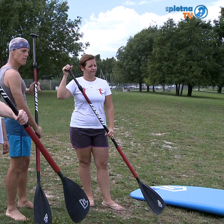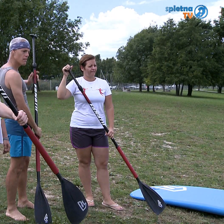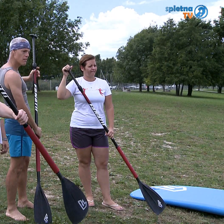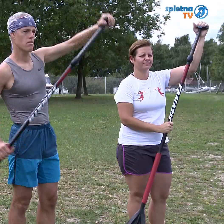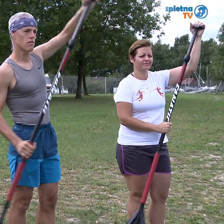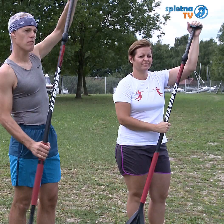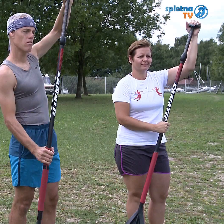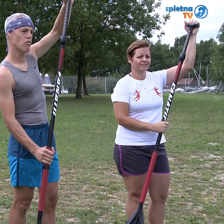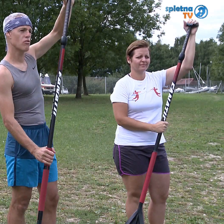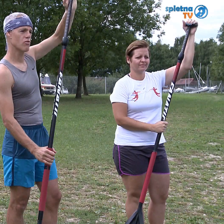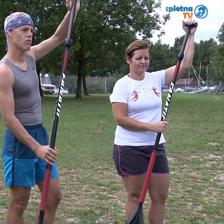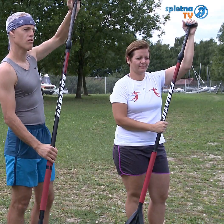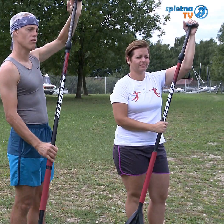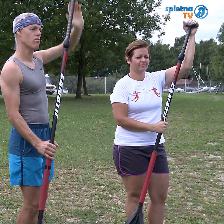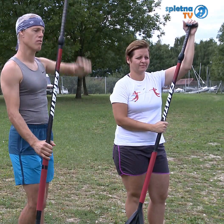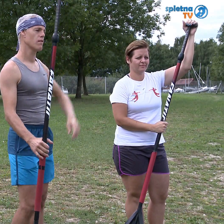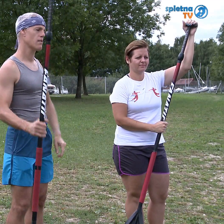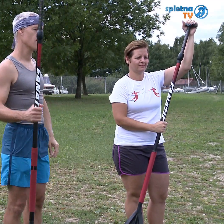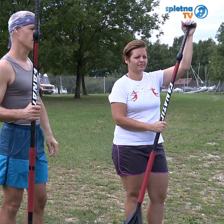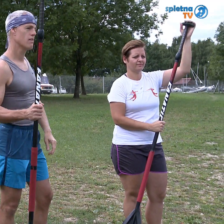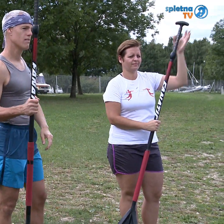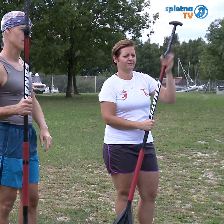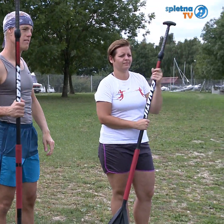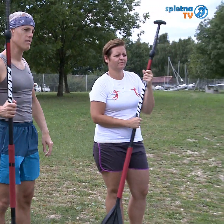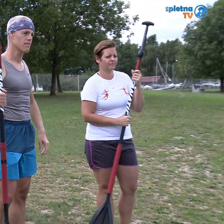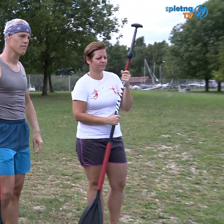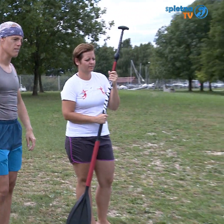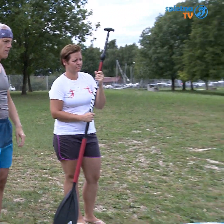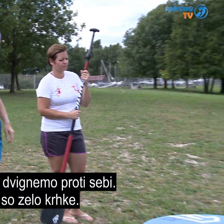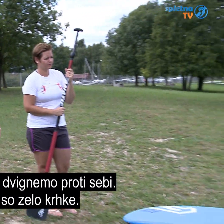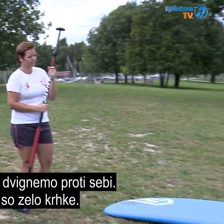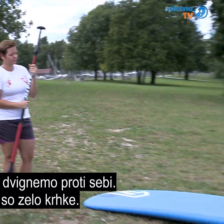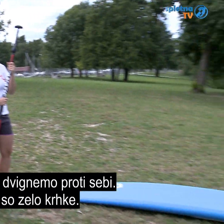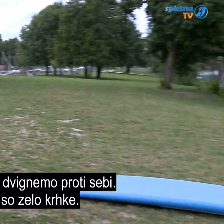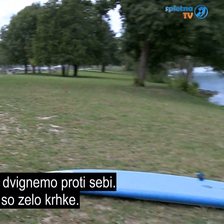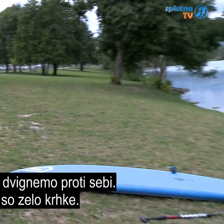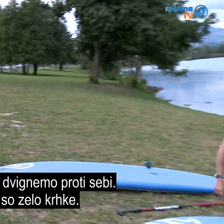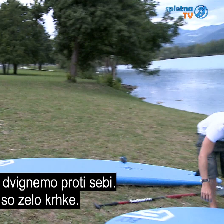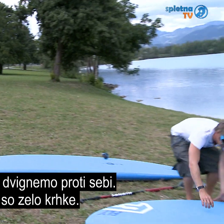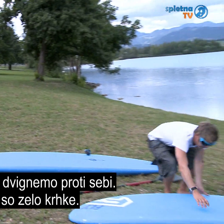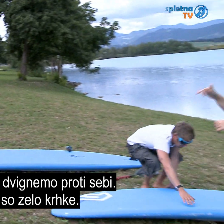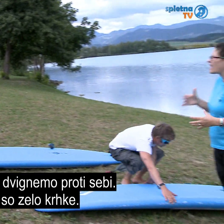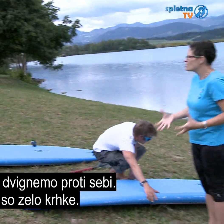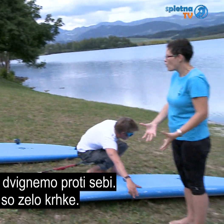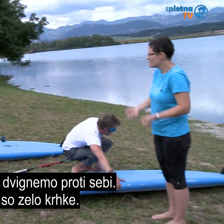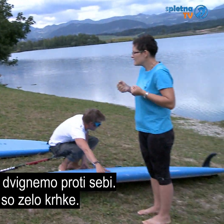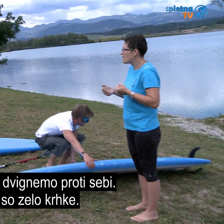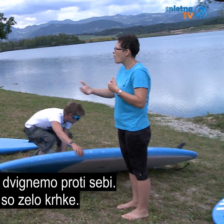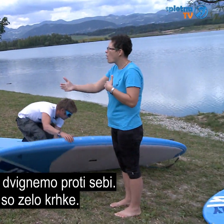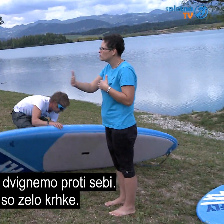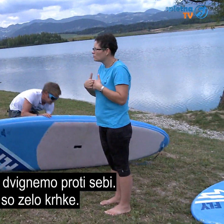Veslamo, obrniti veslo. Gremo naprej na desko. Desko si vedno dvignemo proti